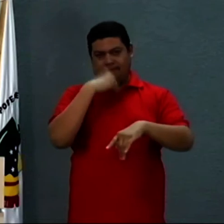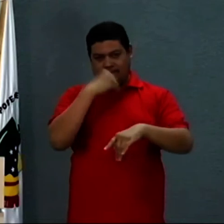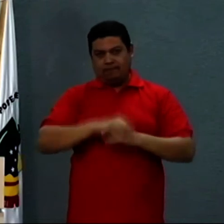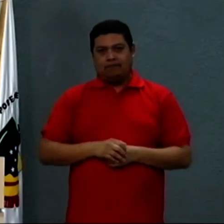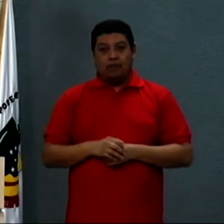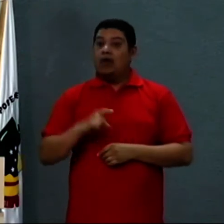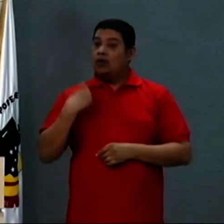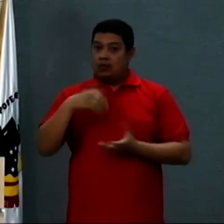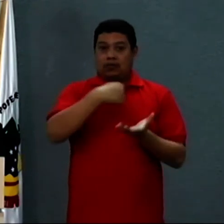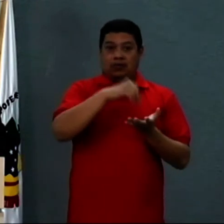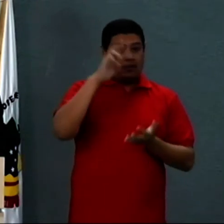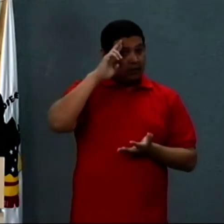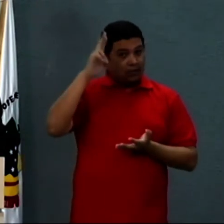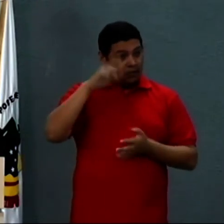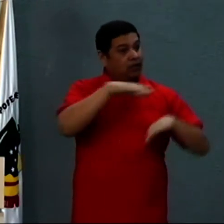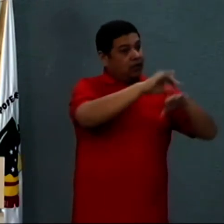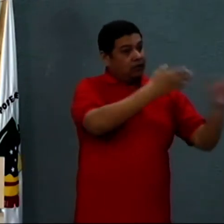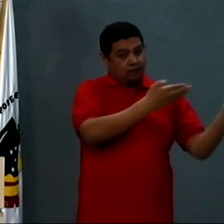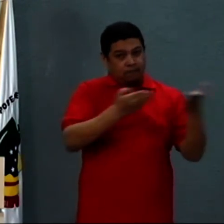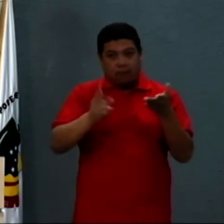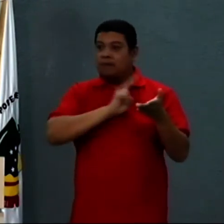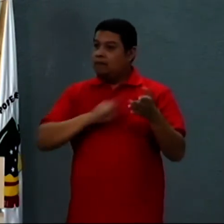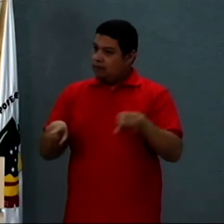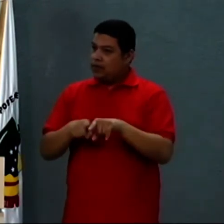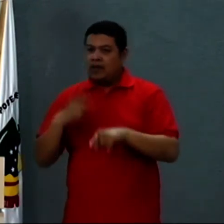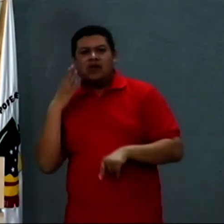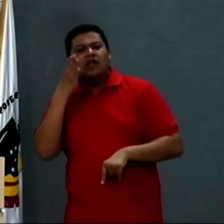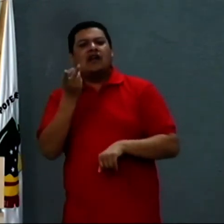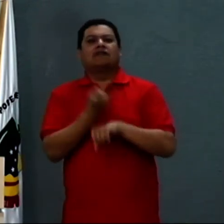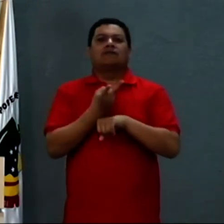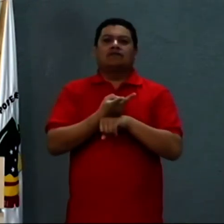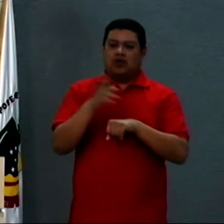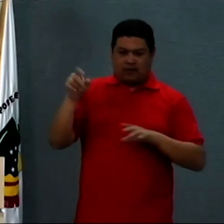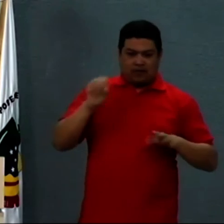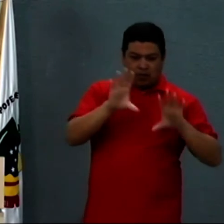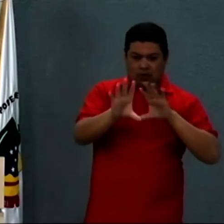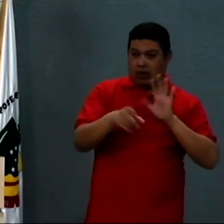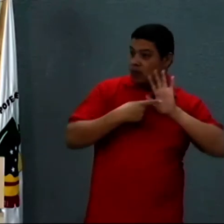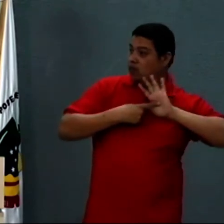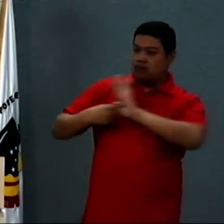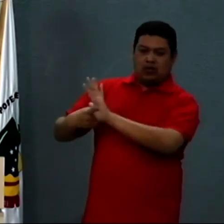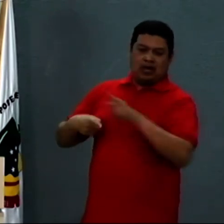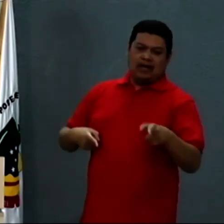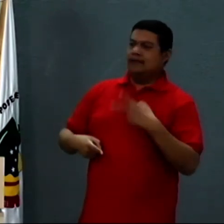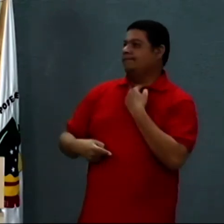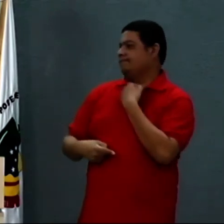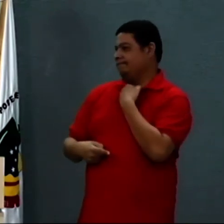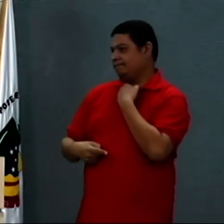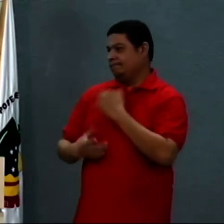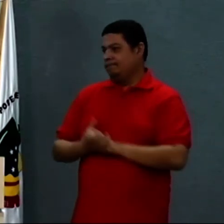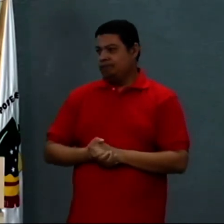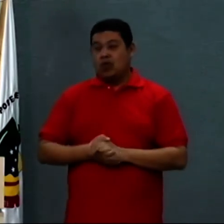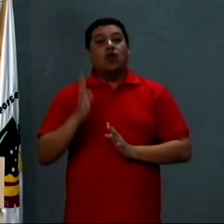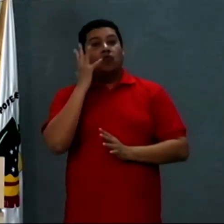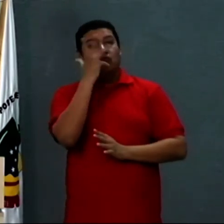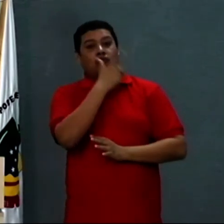secretário, aos nossos vereadores também, lá acompanhar, fazer uma fiscalização e mostrar a vergonha que está aquele serviço que foi entregue agora. Muito bonito,